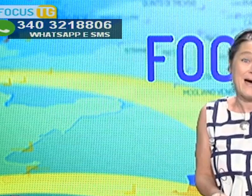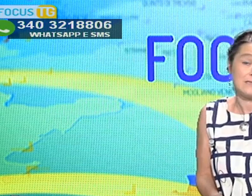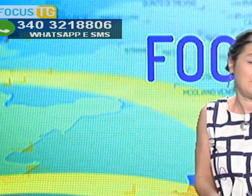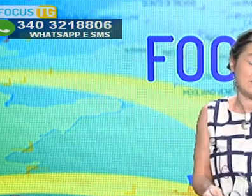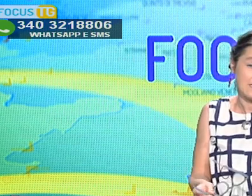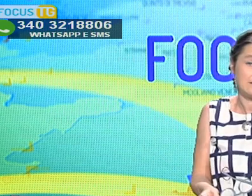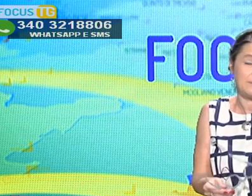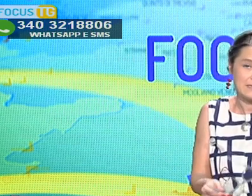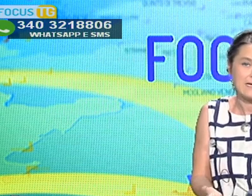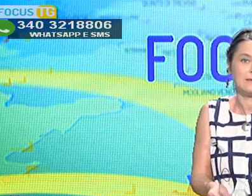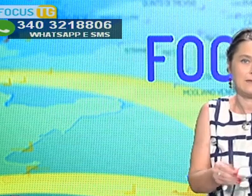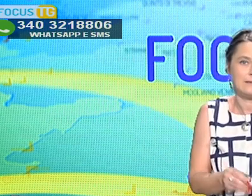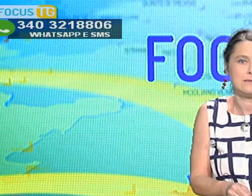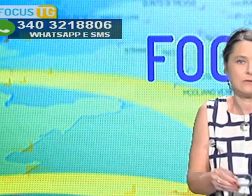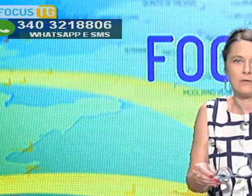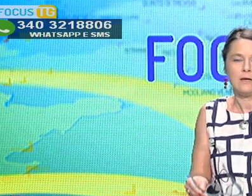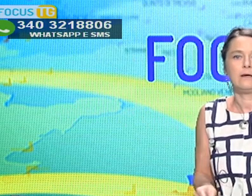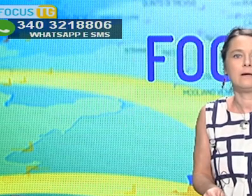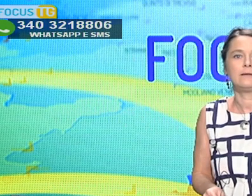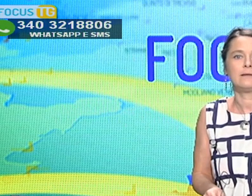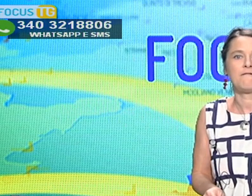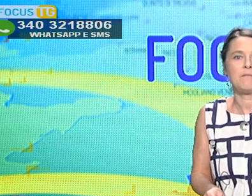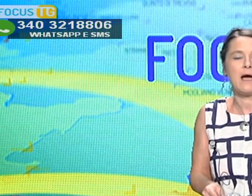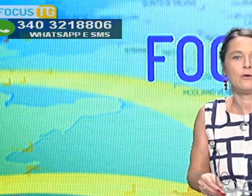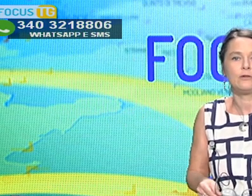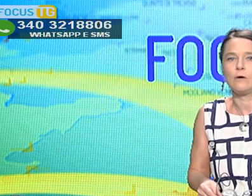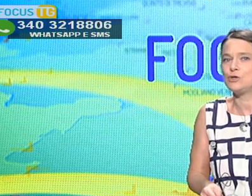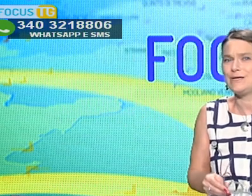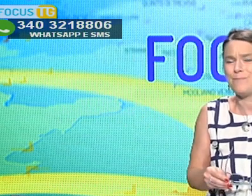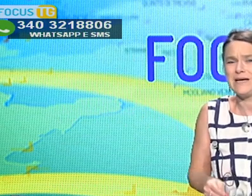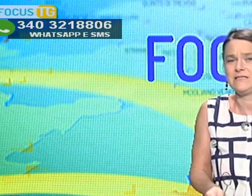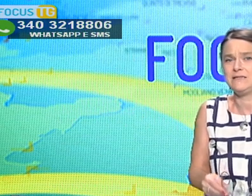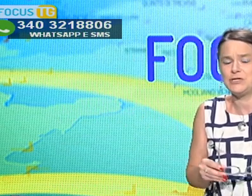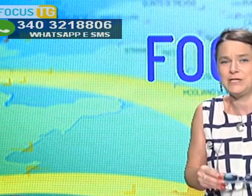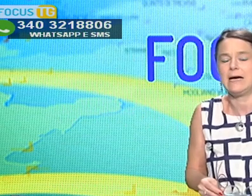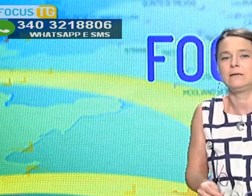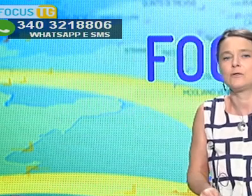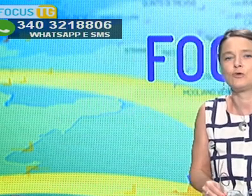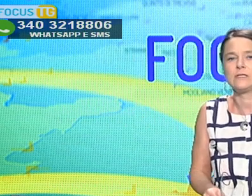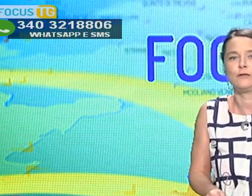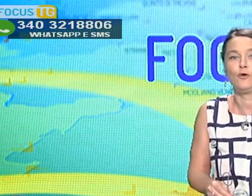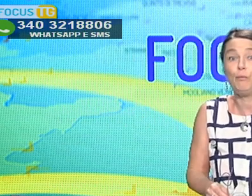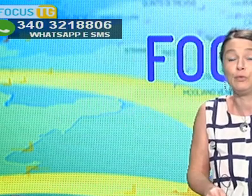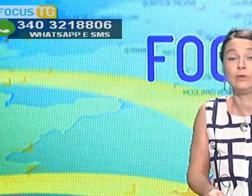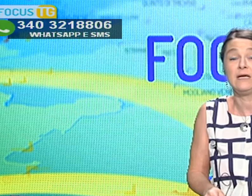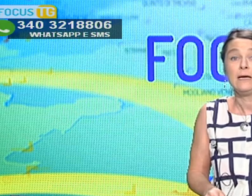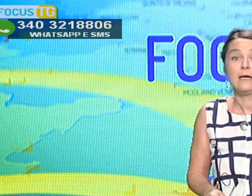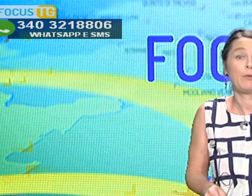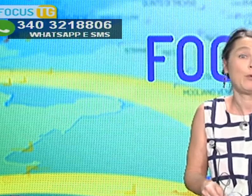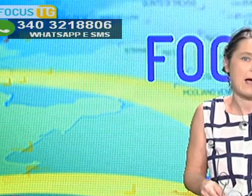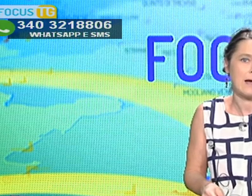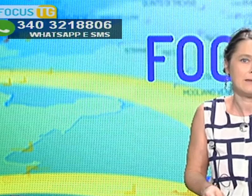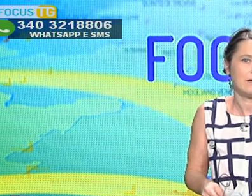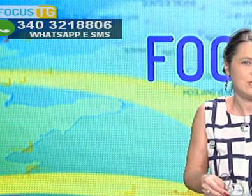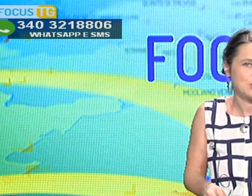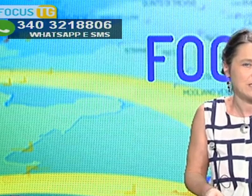di passi, pensate dall'inizio, da febbraio ad oggi, i passi da gigante che sono stati compiuti